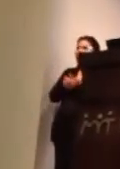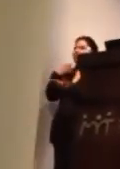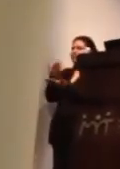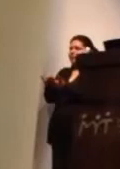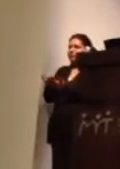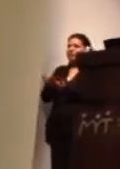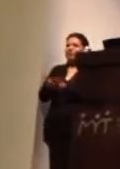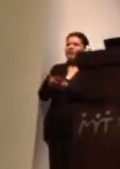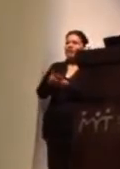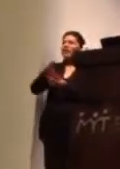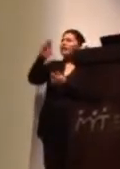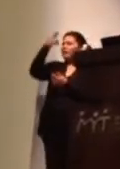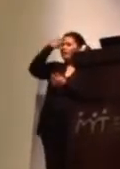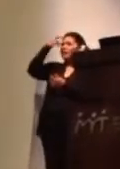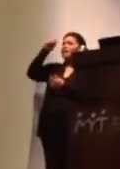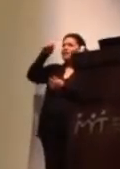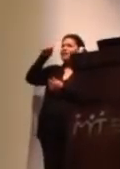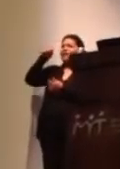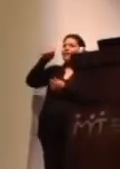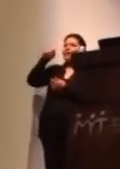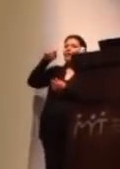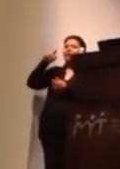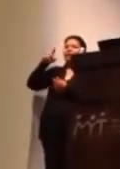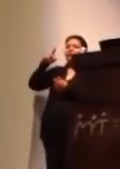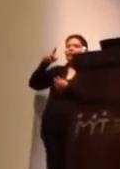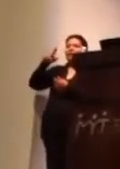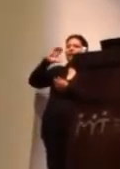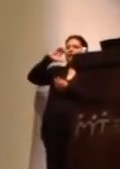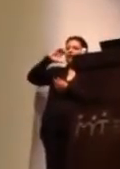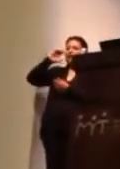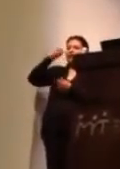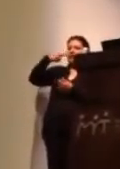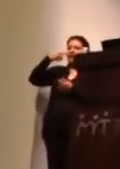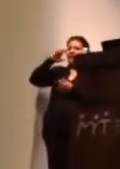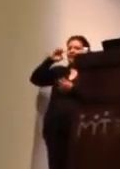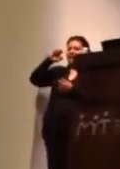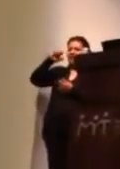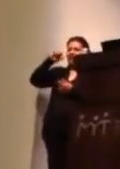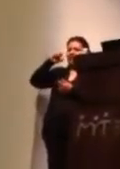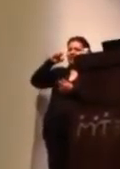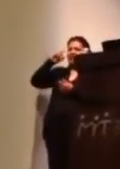caer. ¿Se acuerdan de este personaje de Chespirito?